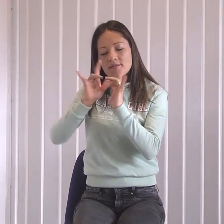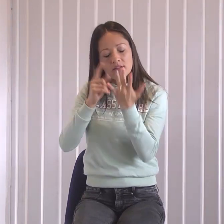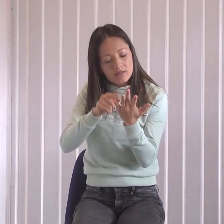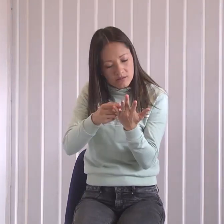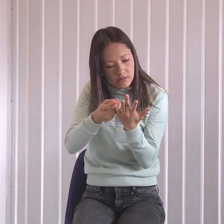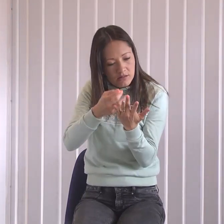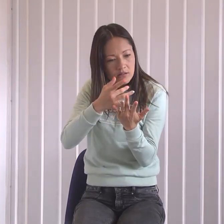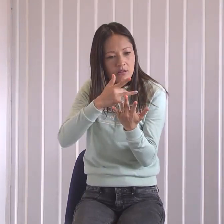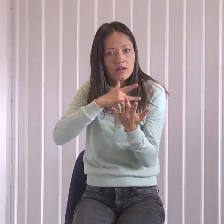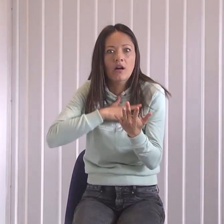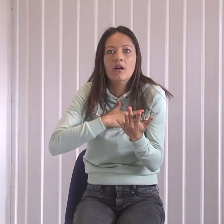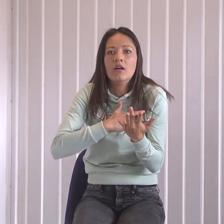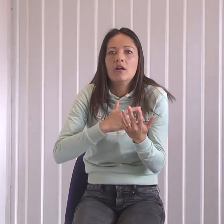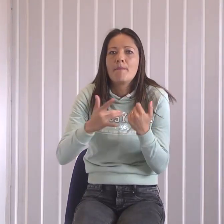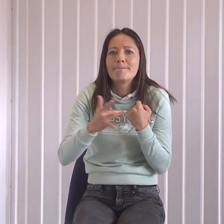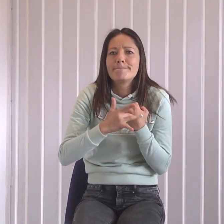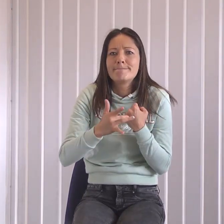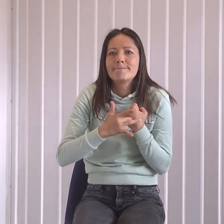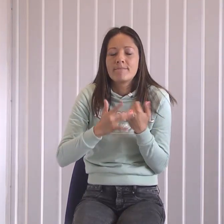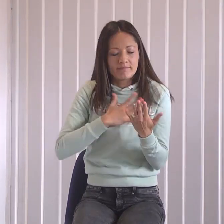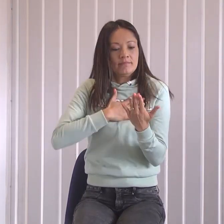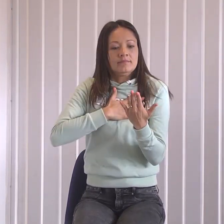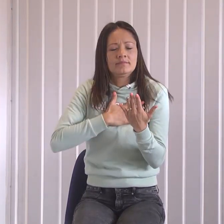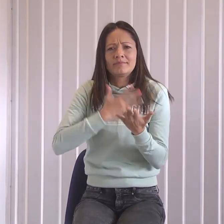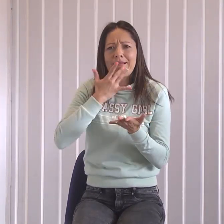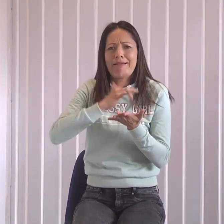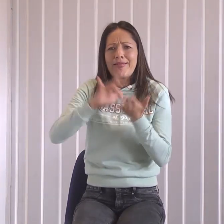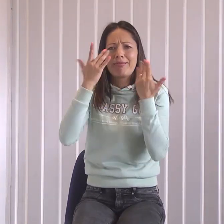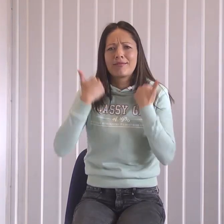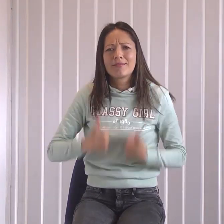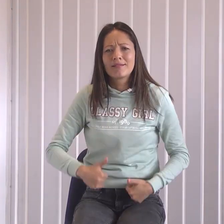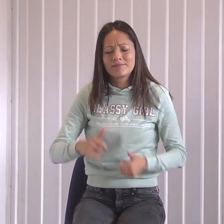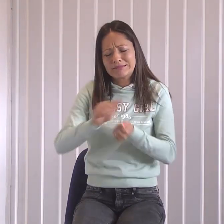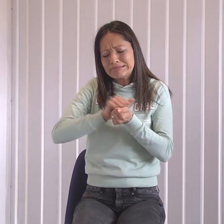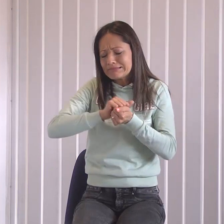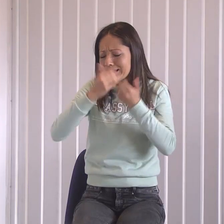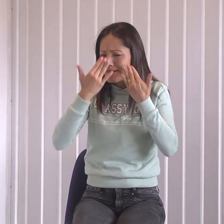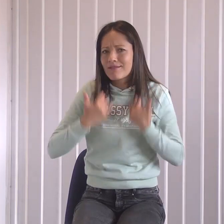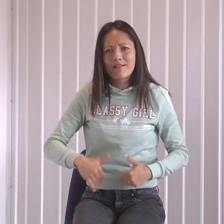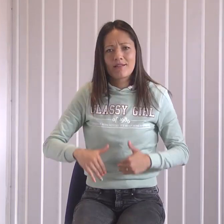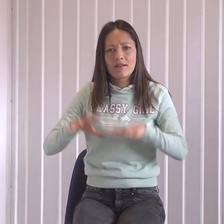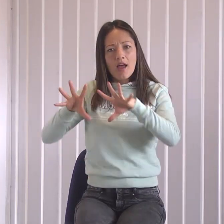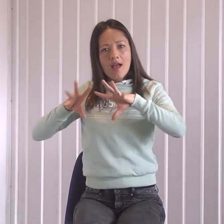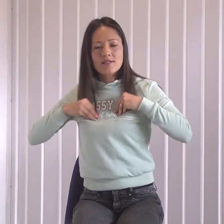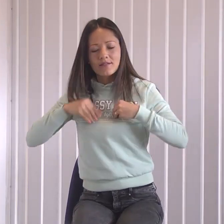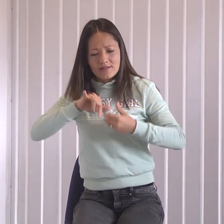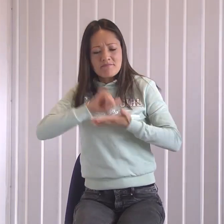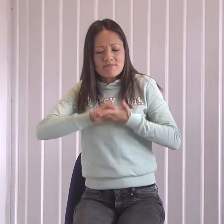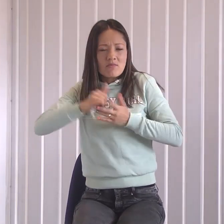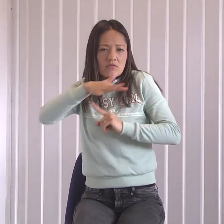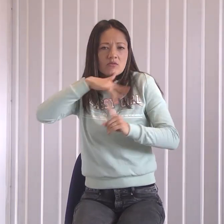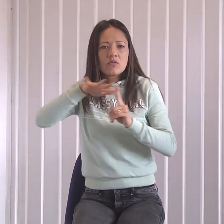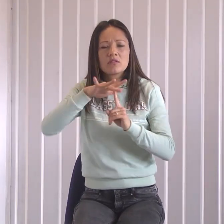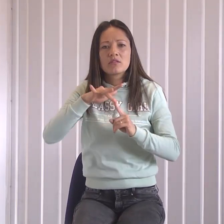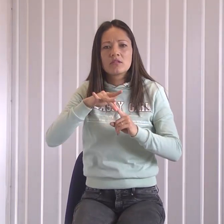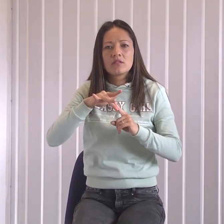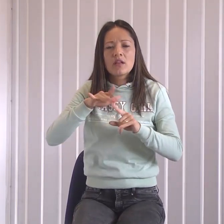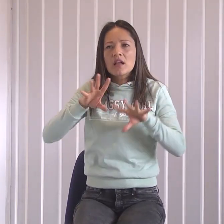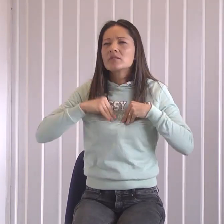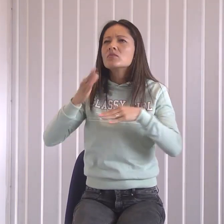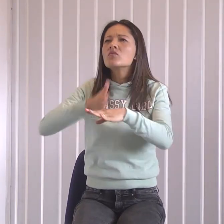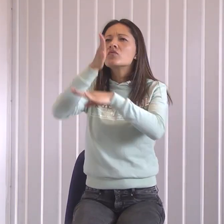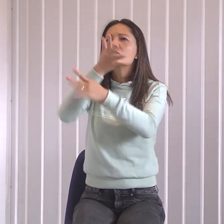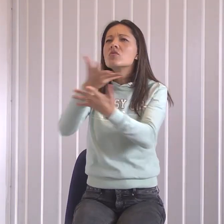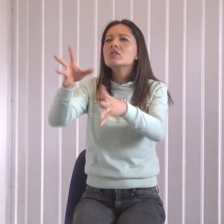y permitimos que obre en nuestro corazón, que nos limpie, que nos lave, que aceptemos nuestra condición, que aceptemos lo que